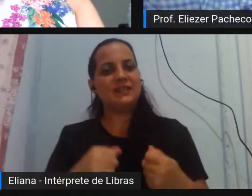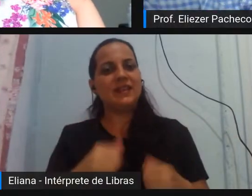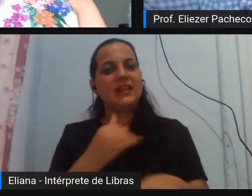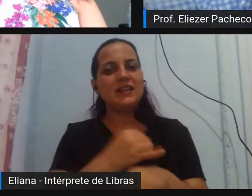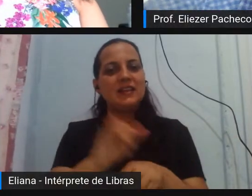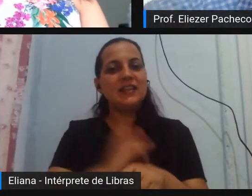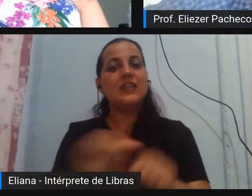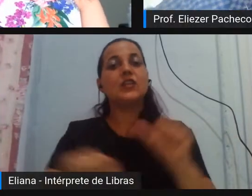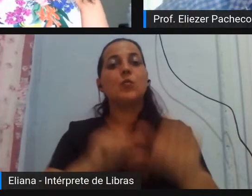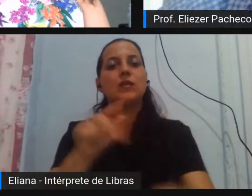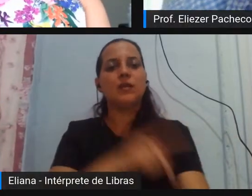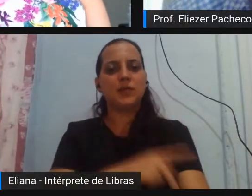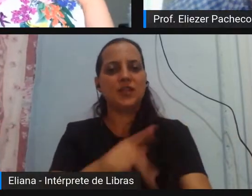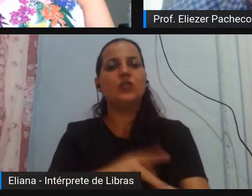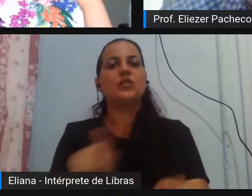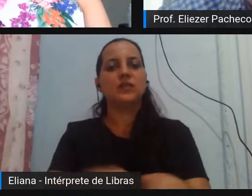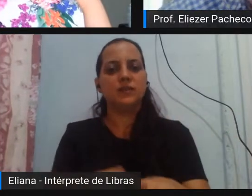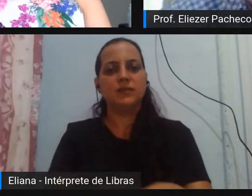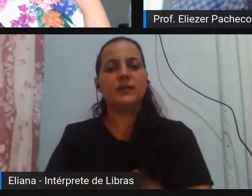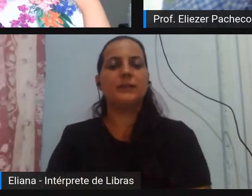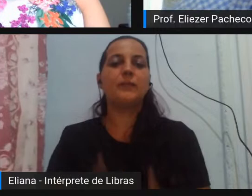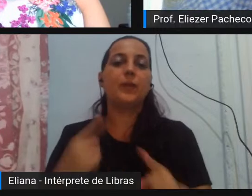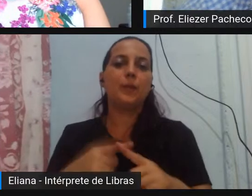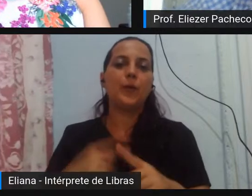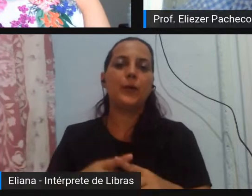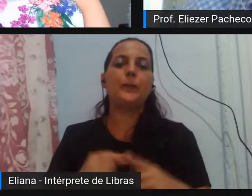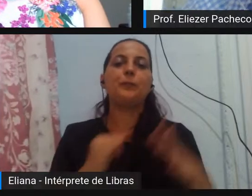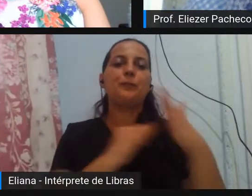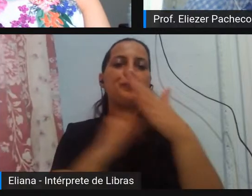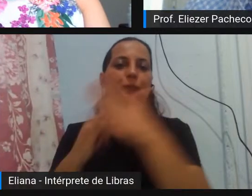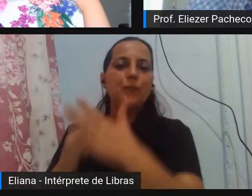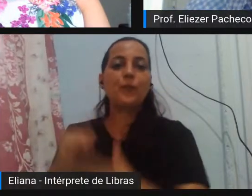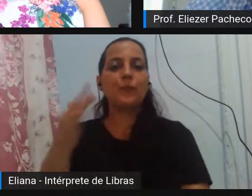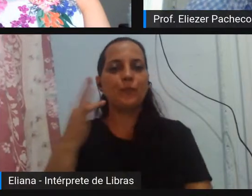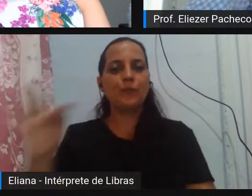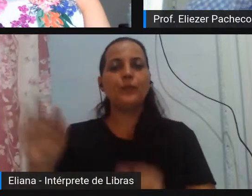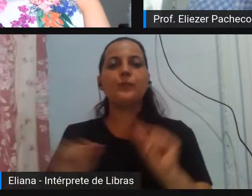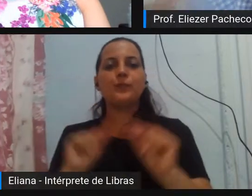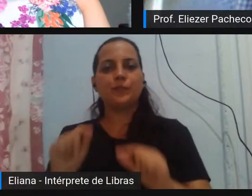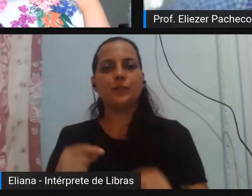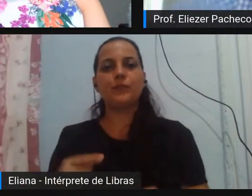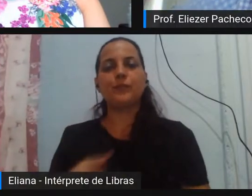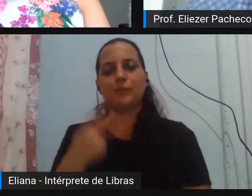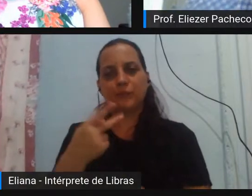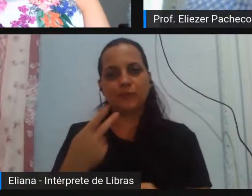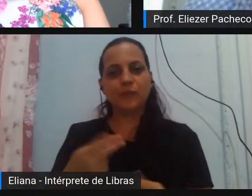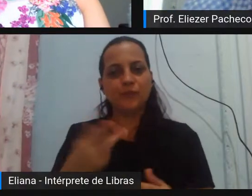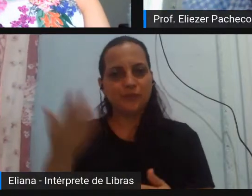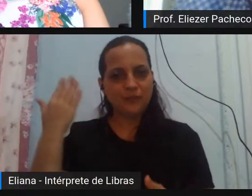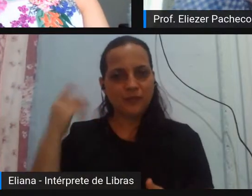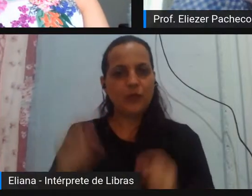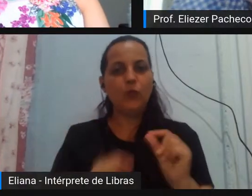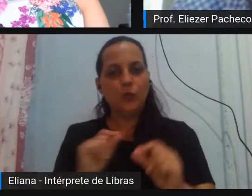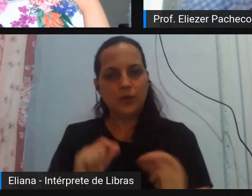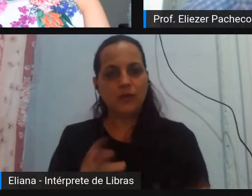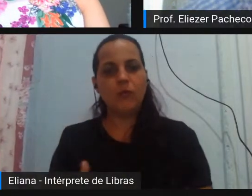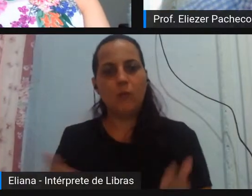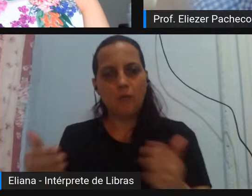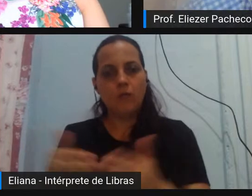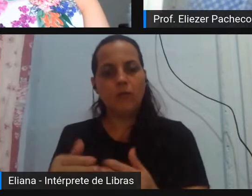do seu território, e eu nem falei aqui nos fundamentos estruturantes dos institutos federais, né, que é a verticalidade,